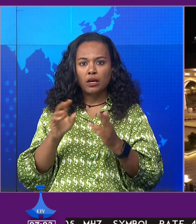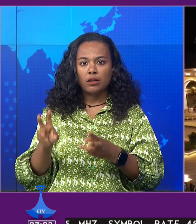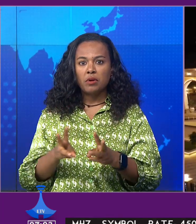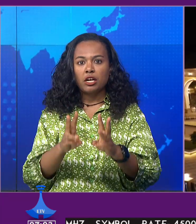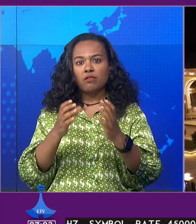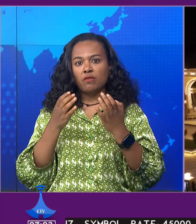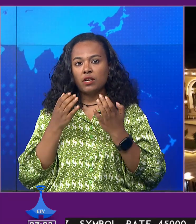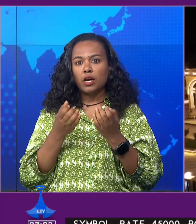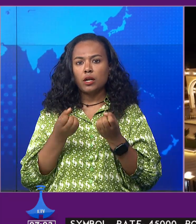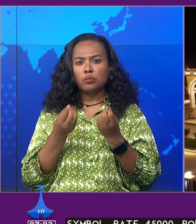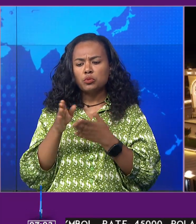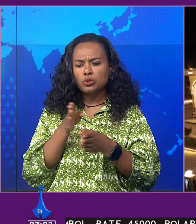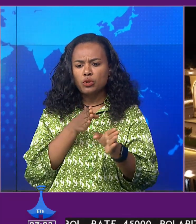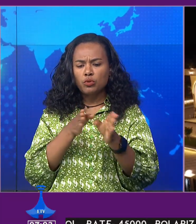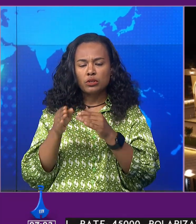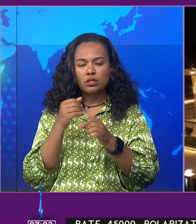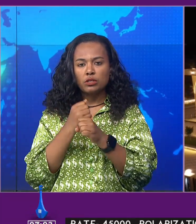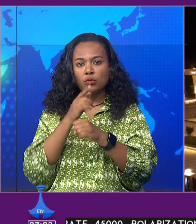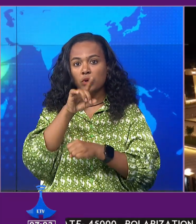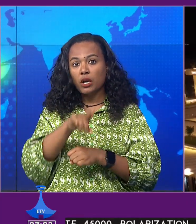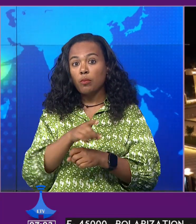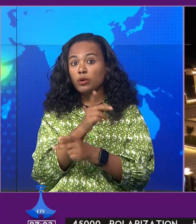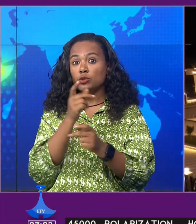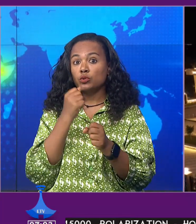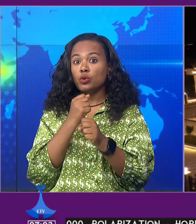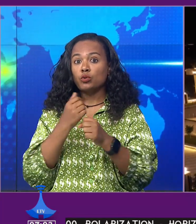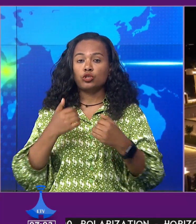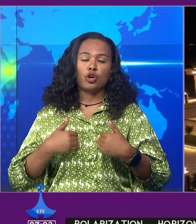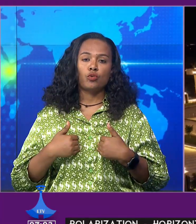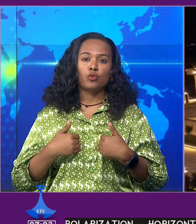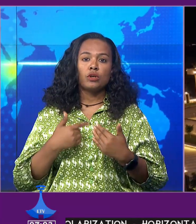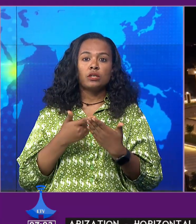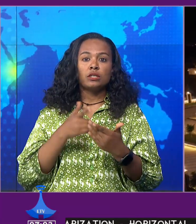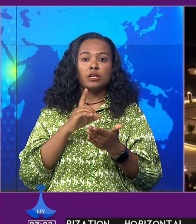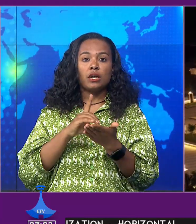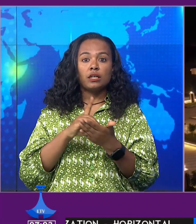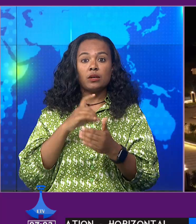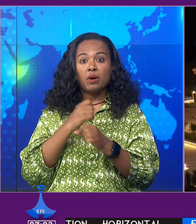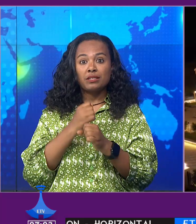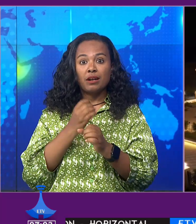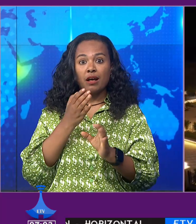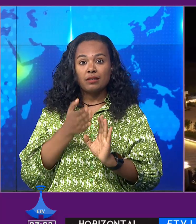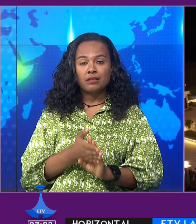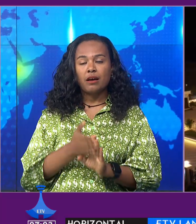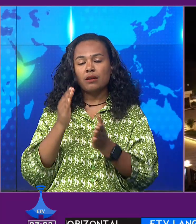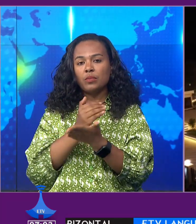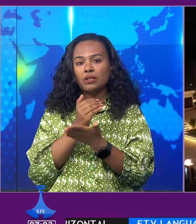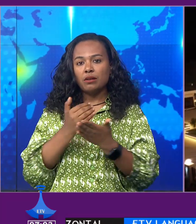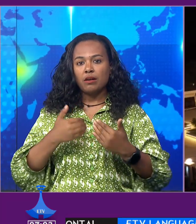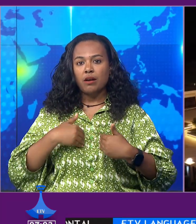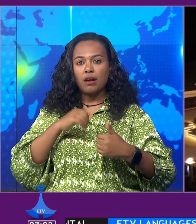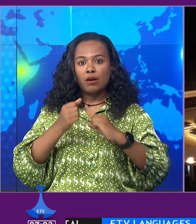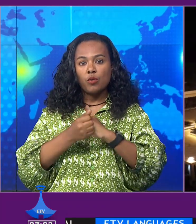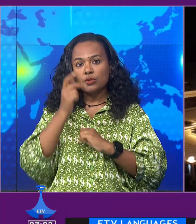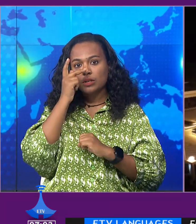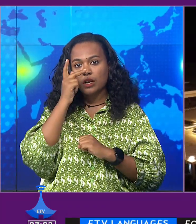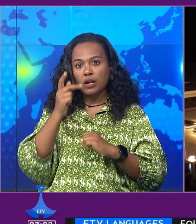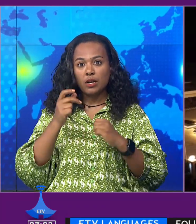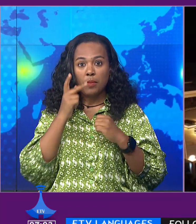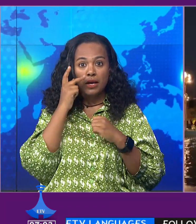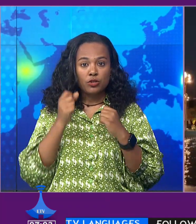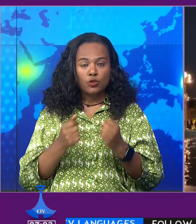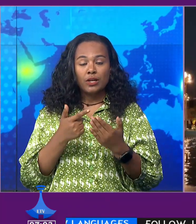ይፈልጋል። ብዙ ውስጥ ለውስጥ ሊሰሩ የሚገባቸው ስራዎች አሉ እና ከከተማ ስራ አንጻር እመርታ እንዳለ፣ ለውጥ እንዳለ ማየት ተችሏል። ግን